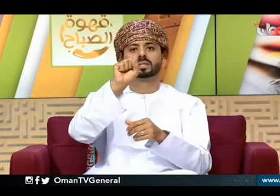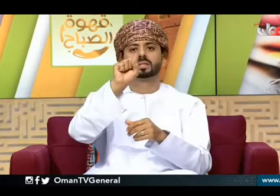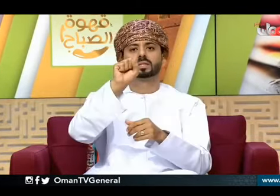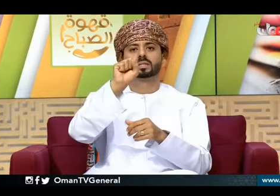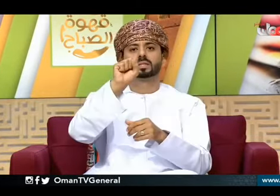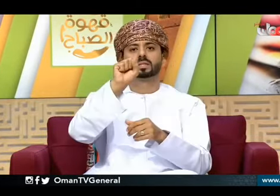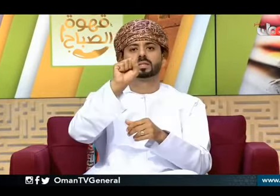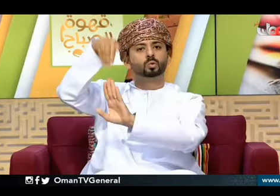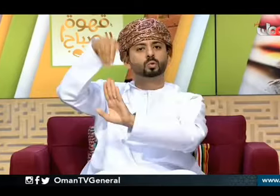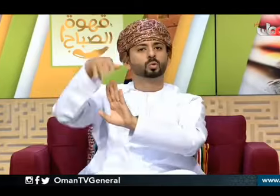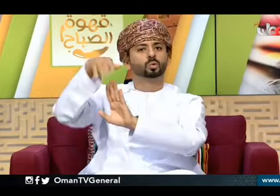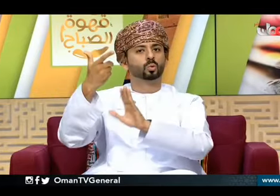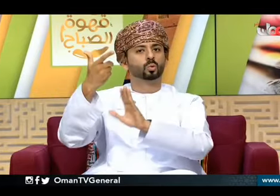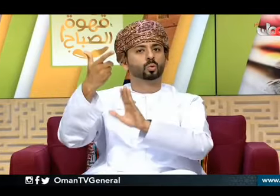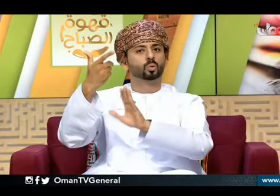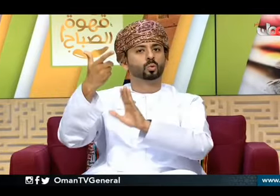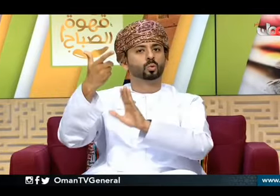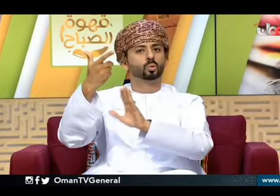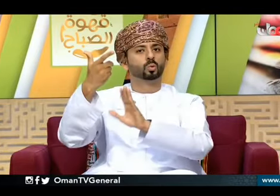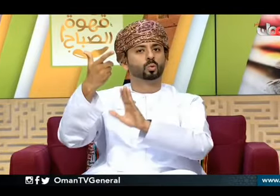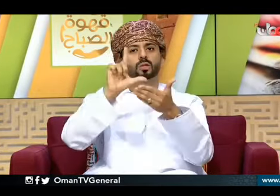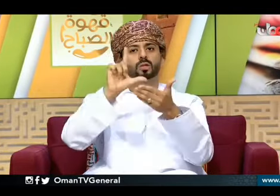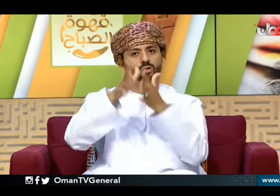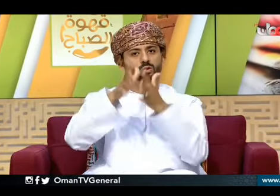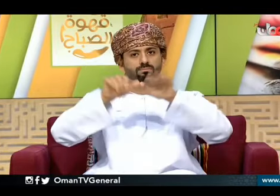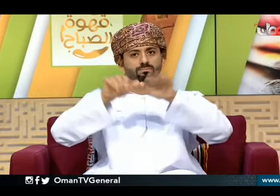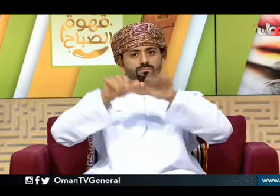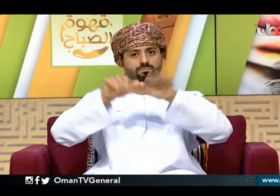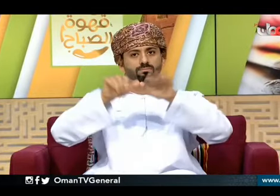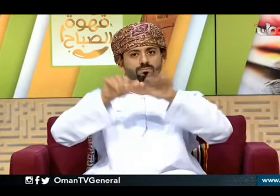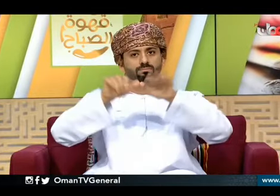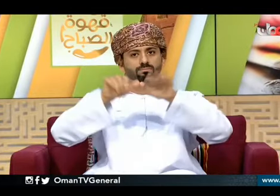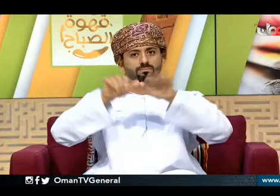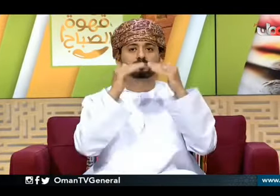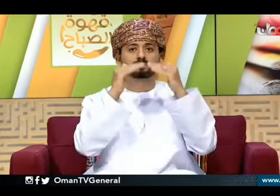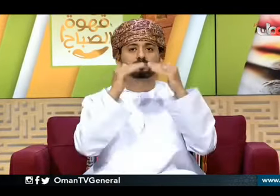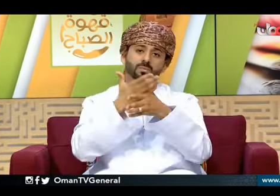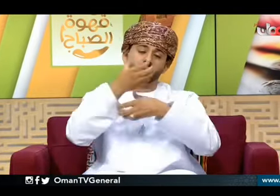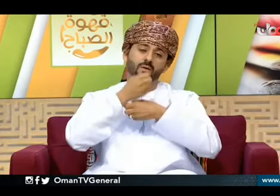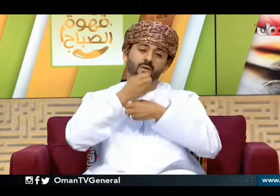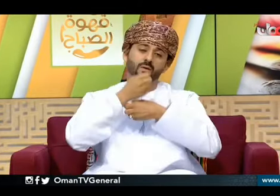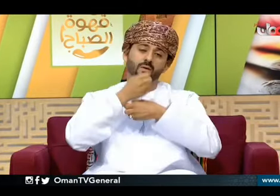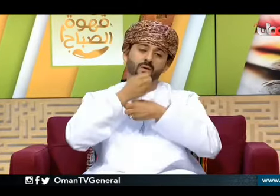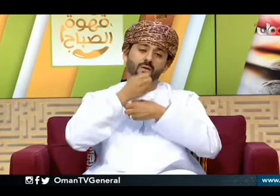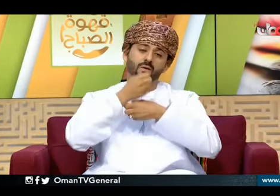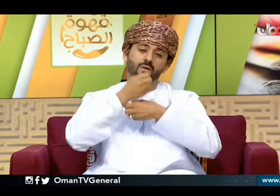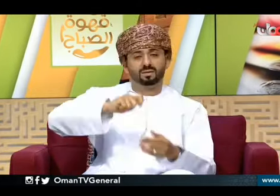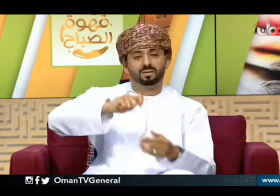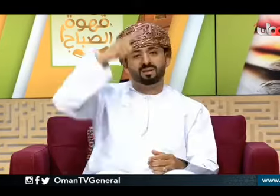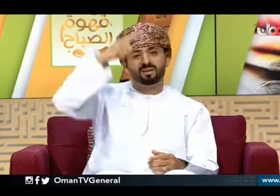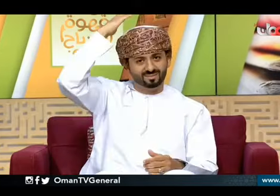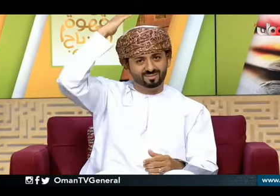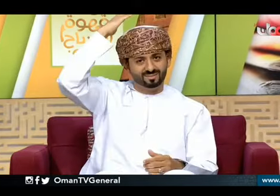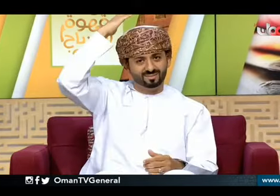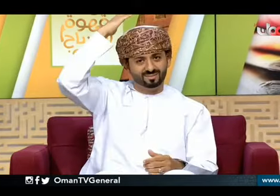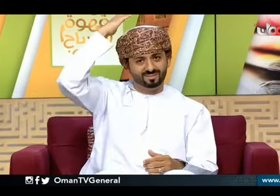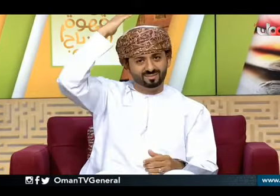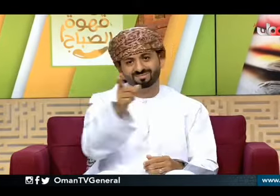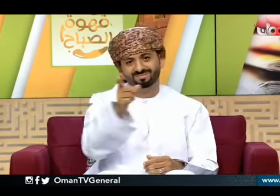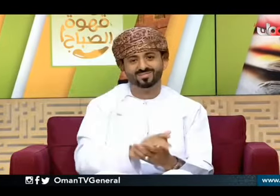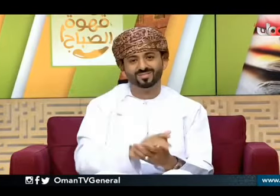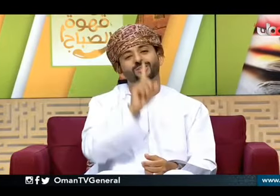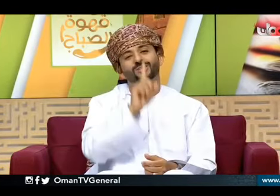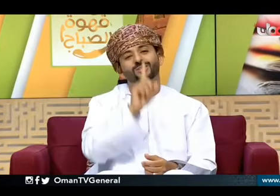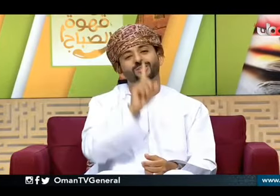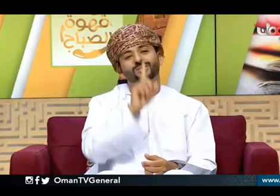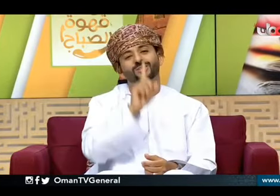الإجراءات، ويكون هناك تعاون، ويكون هناك أيضا خدمات مختلفة سواء تقنية وغيرها متساوية مع السامعين، بحيث أنه